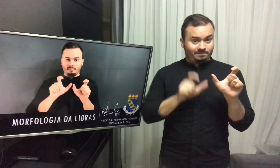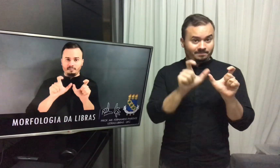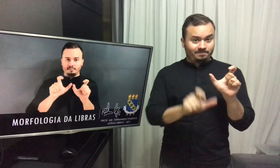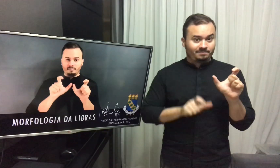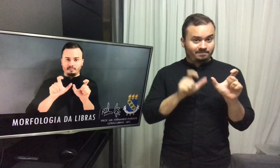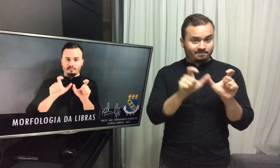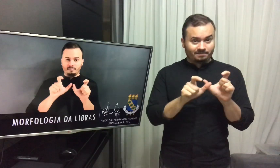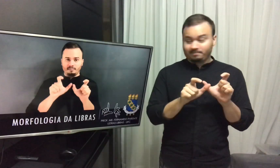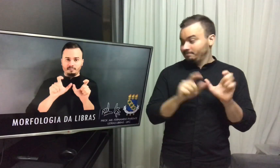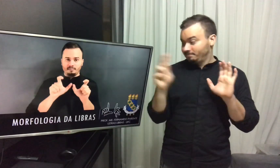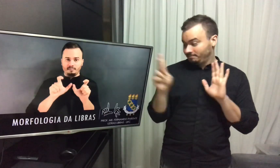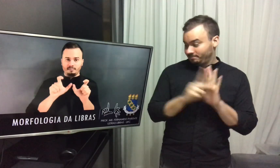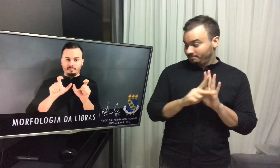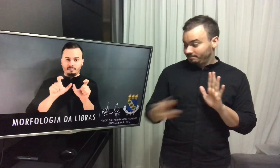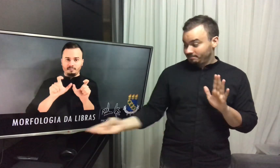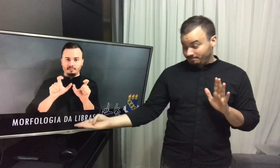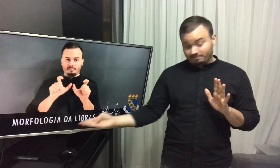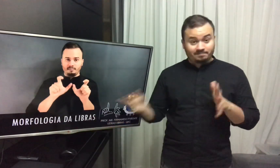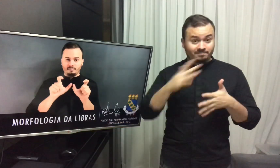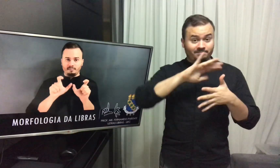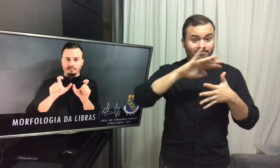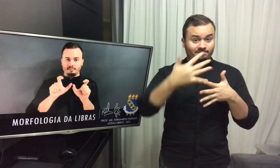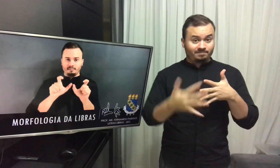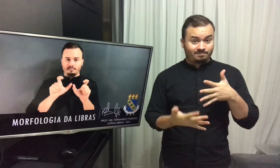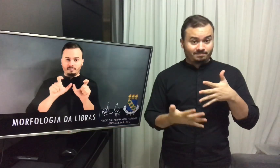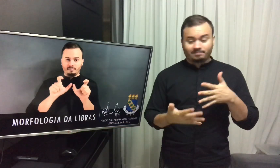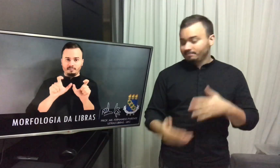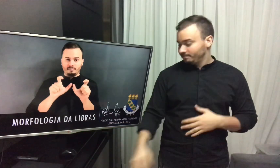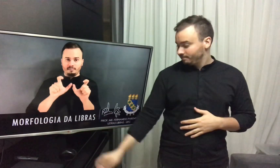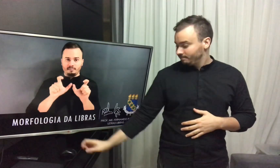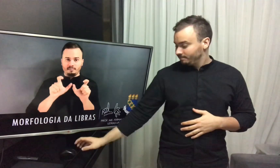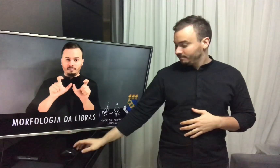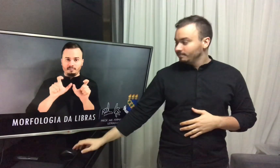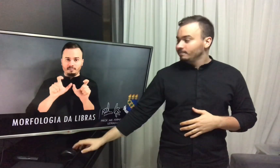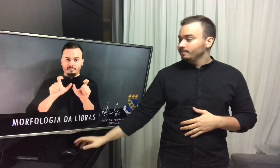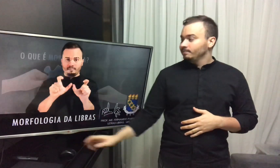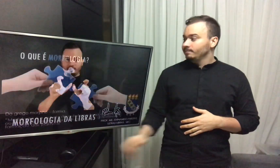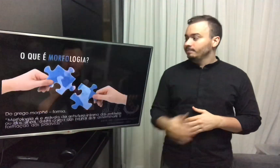Esse é o sinal, da Libras.